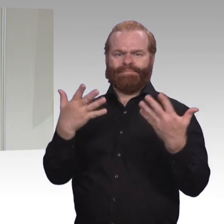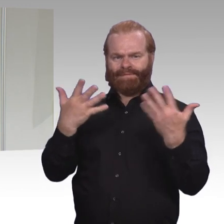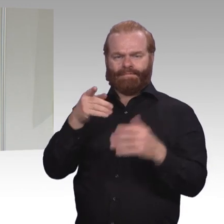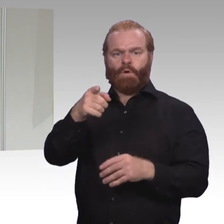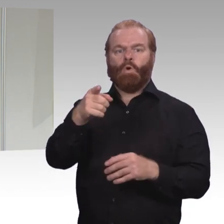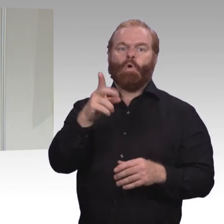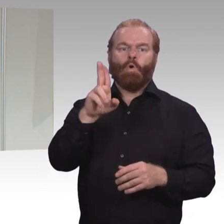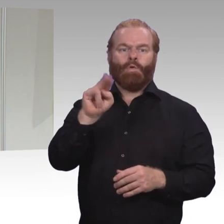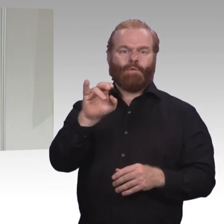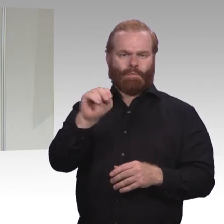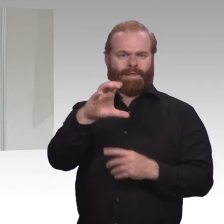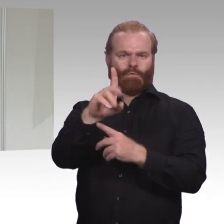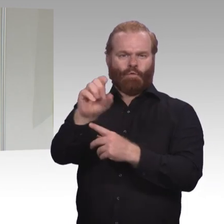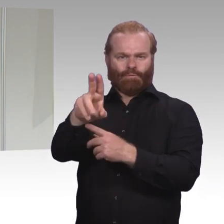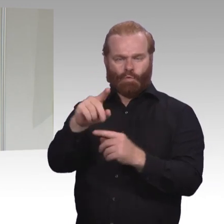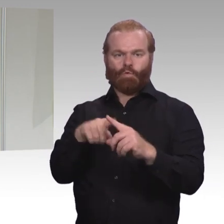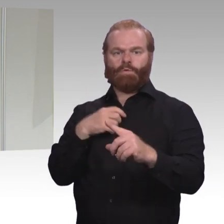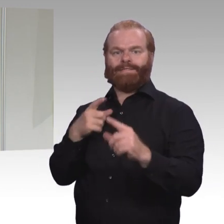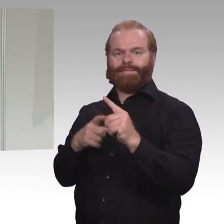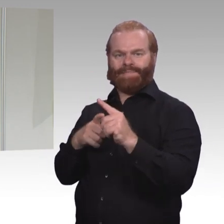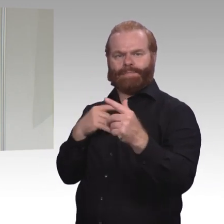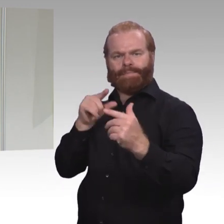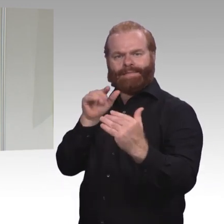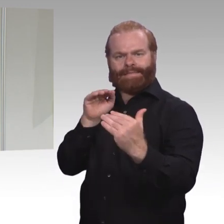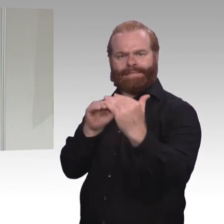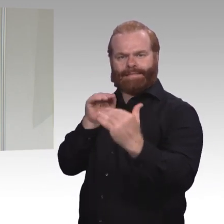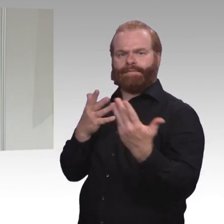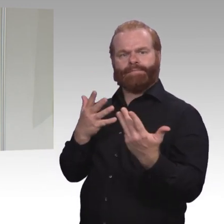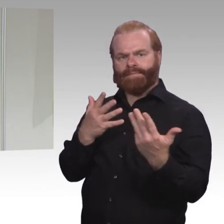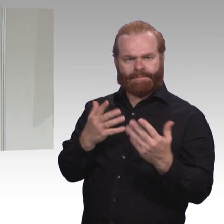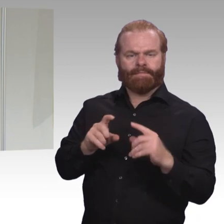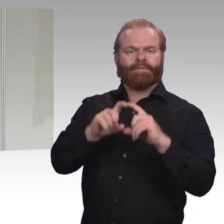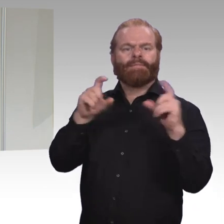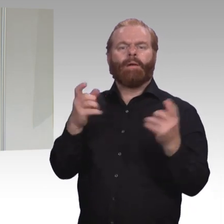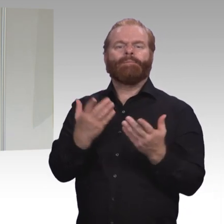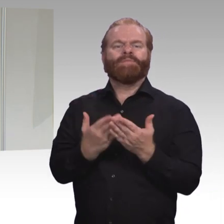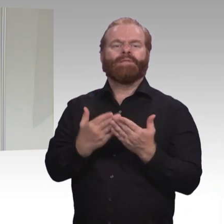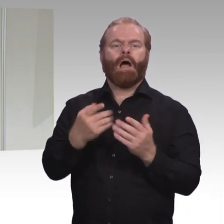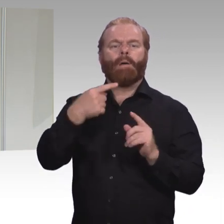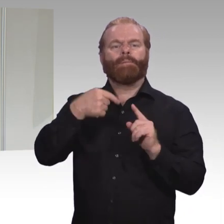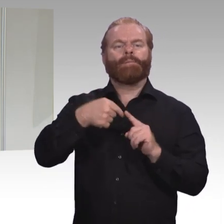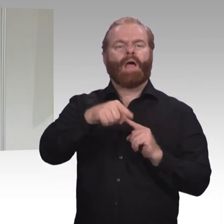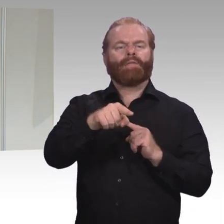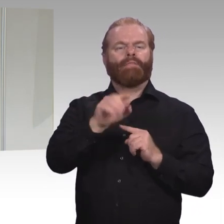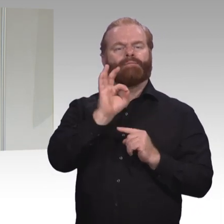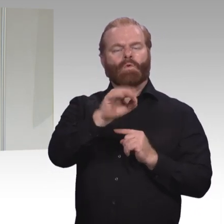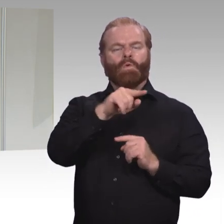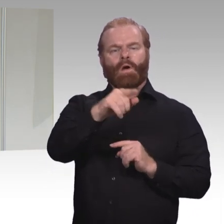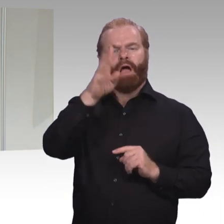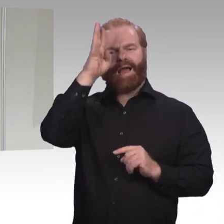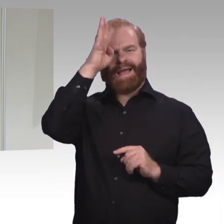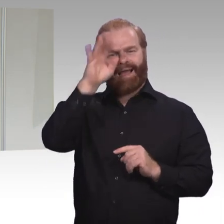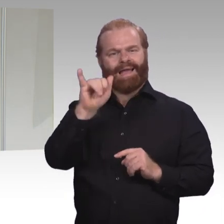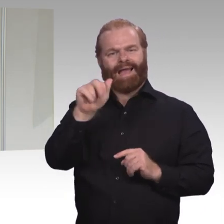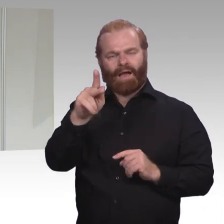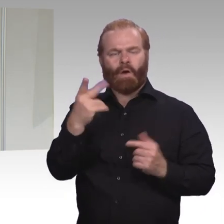Ich würde Sie gerne unterrichten darüber und vielleicht tauschen Sie sich auch noch mit Ihrer Vorgängerin darüber aus. Es war eine Kabinettsvorlage